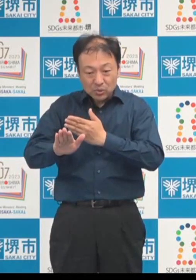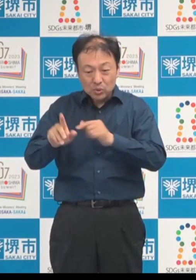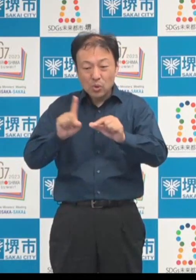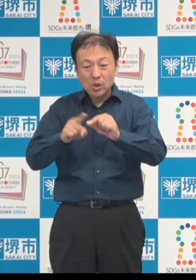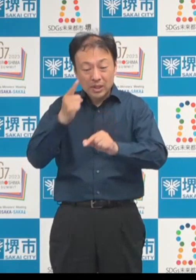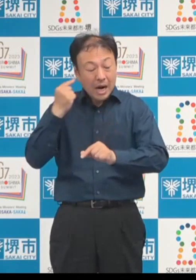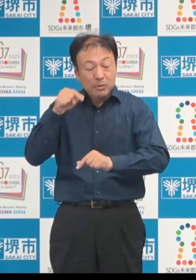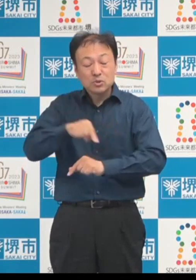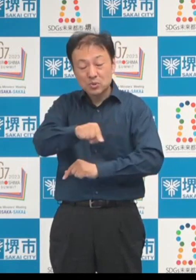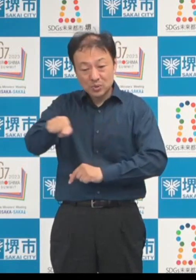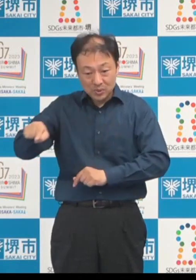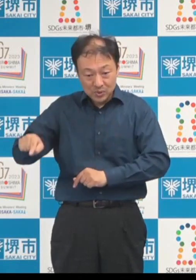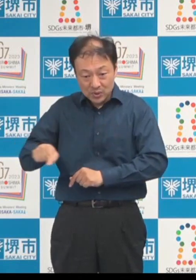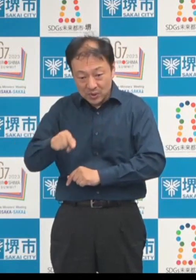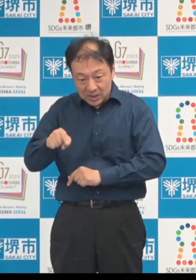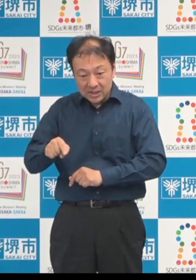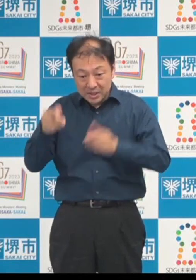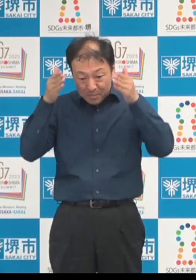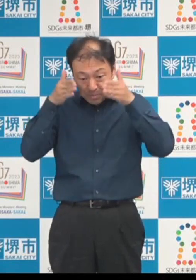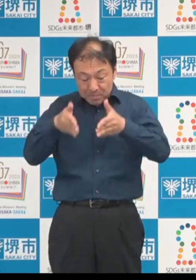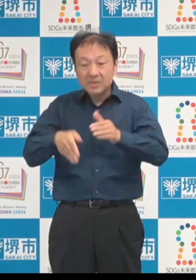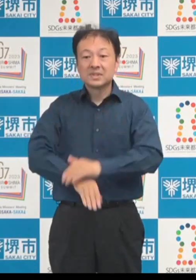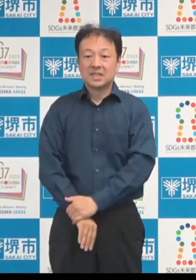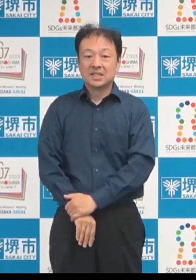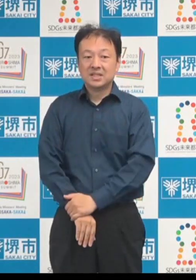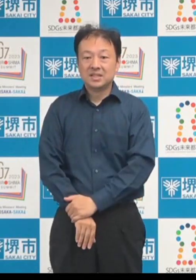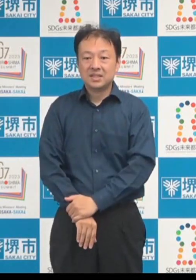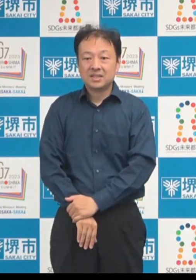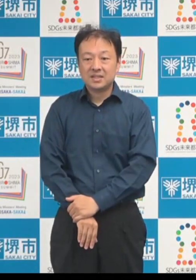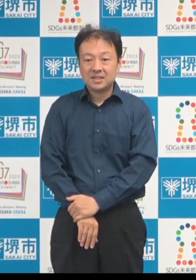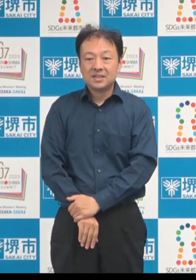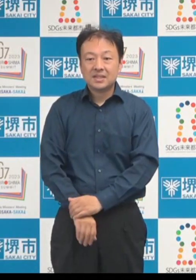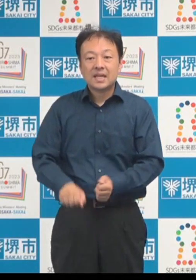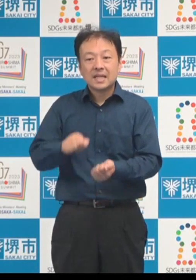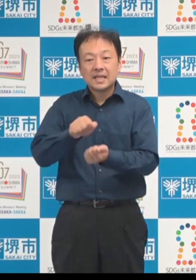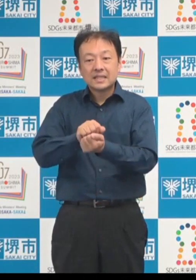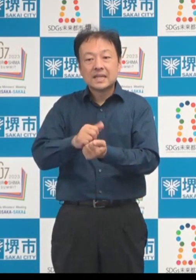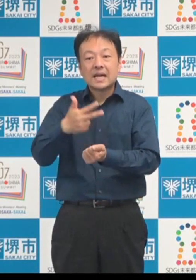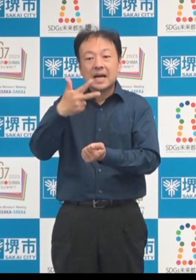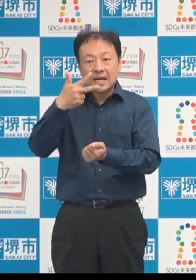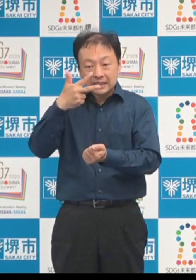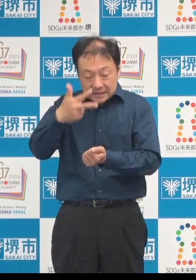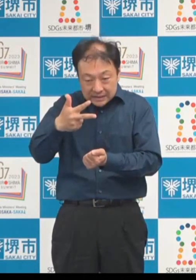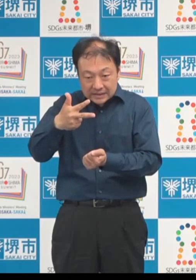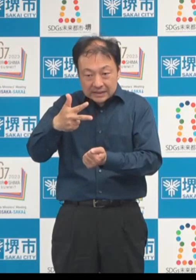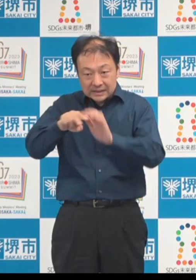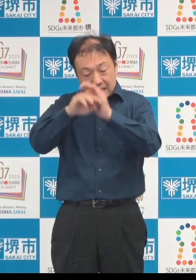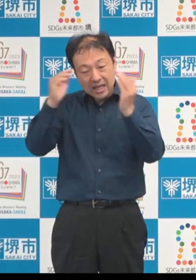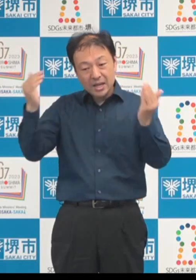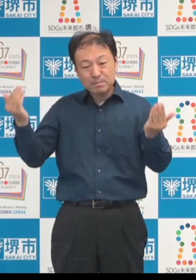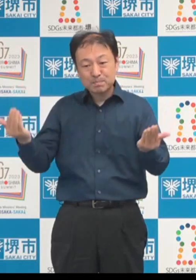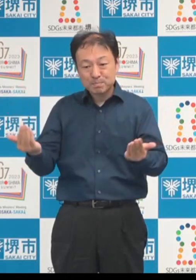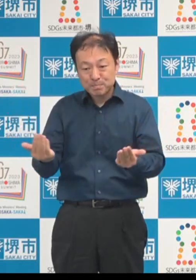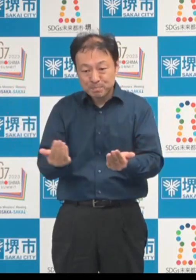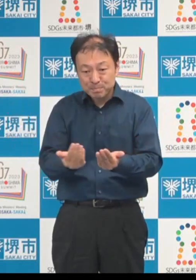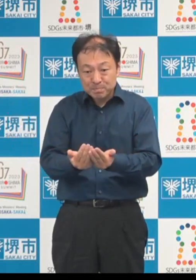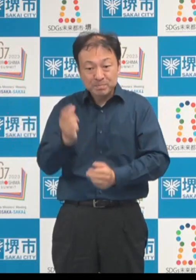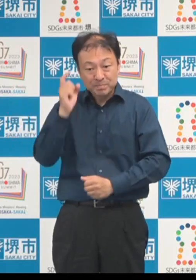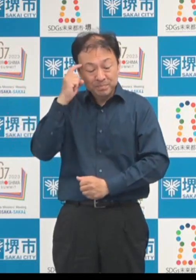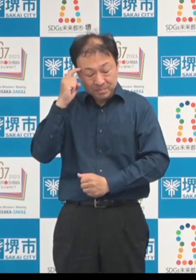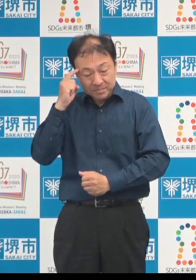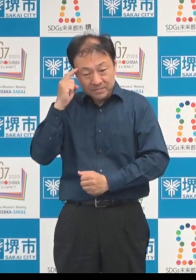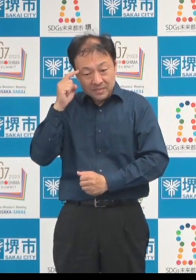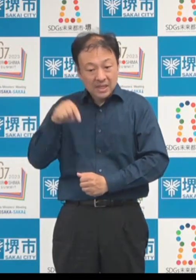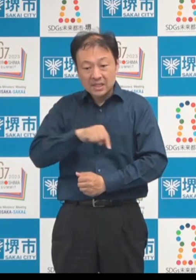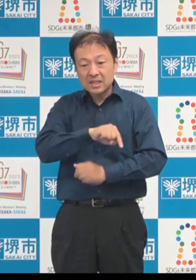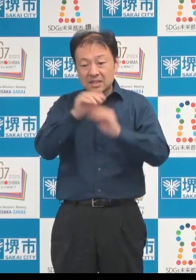あります。そして堺全体を見たときには、これ中本だけじゃないんですよね。堺全体の中で魅力や可能性があるけれども、な